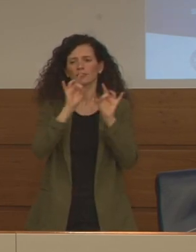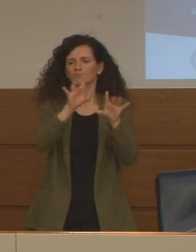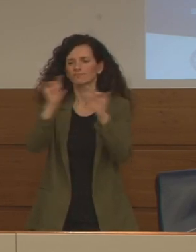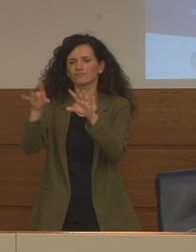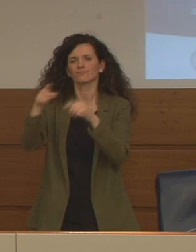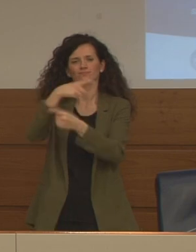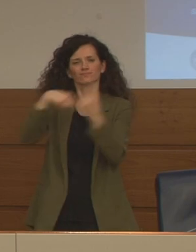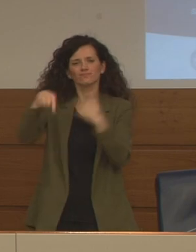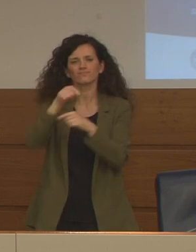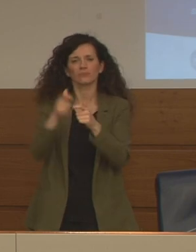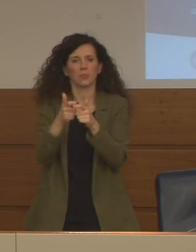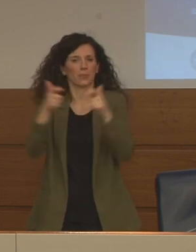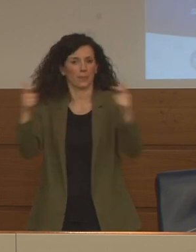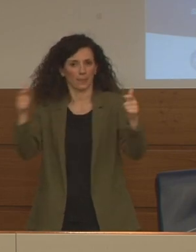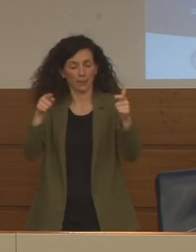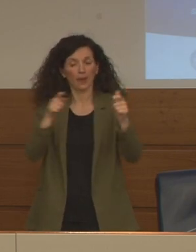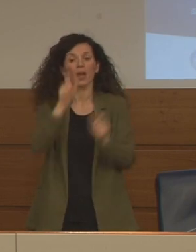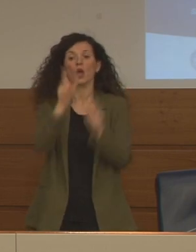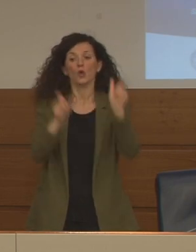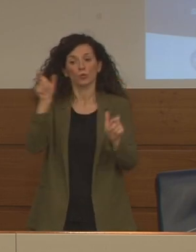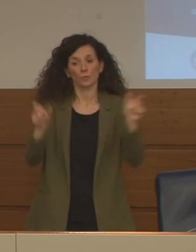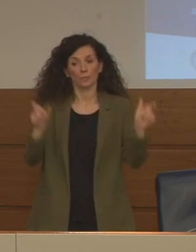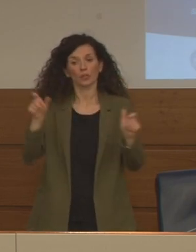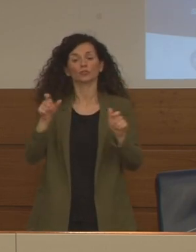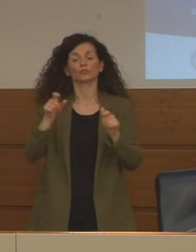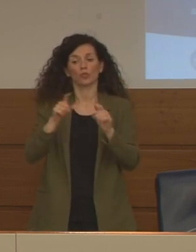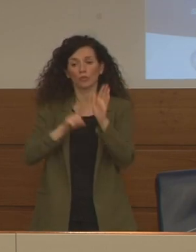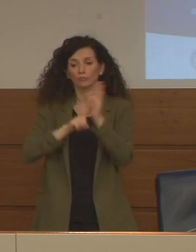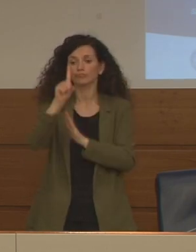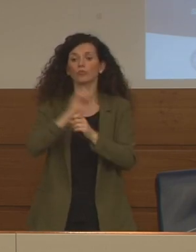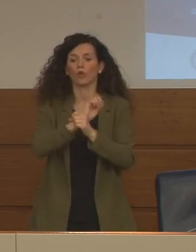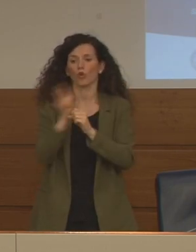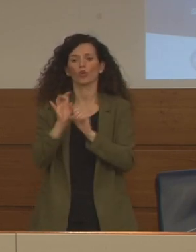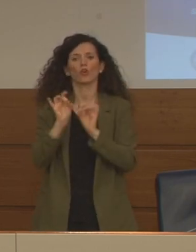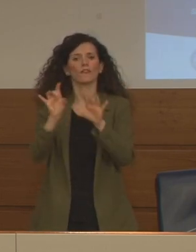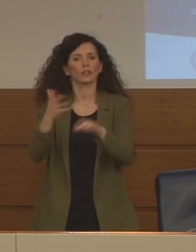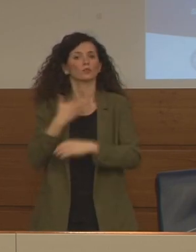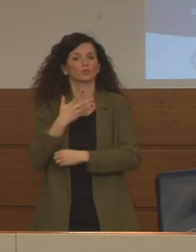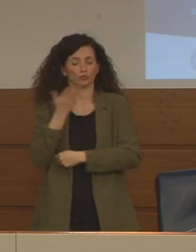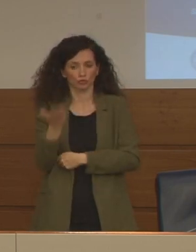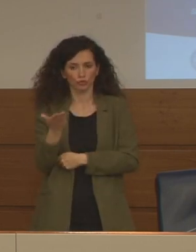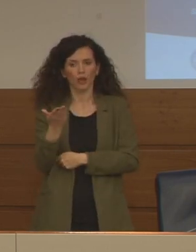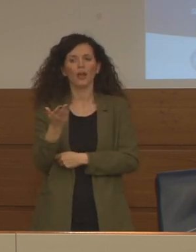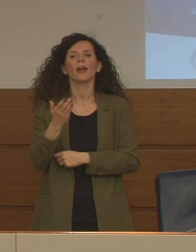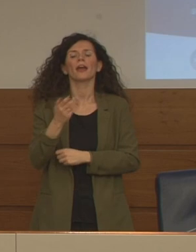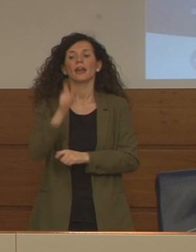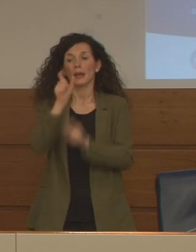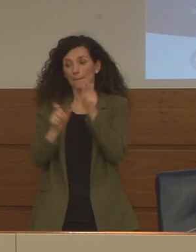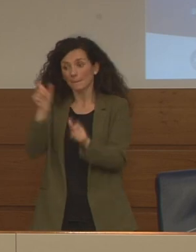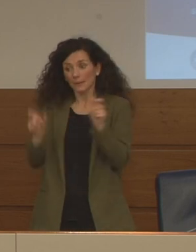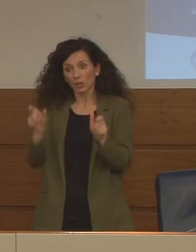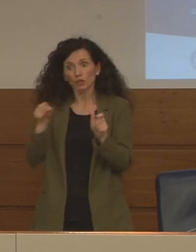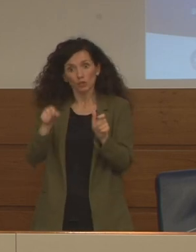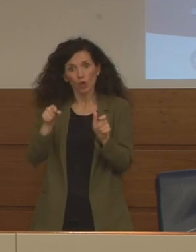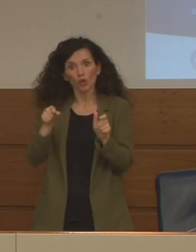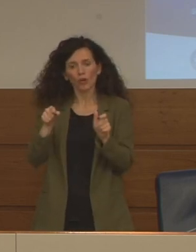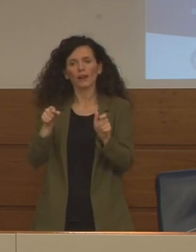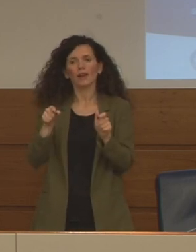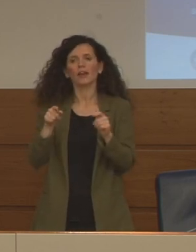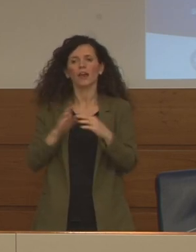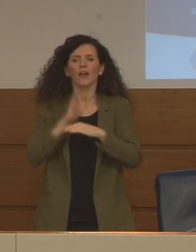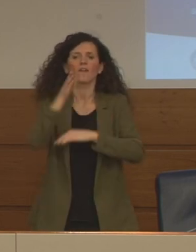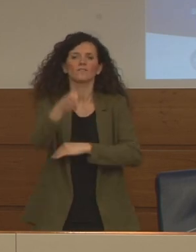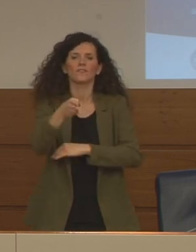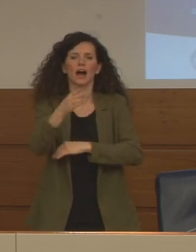e nella numero di persone positive ma soprattutto nel numero di persone che poi si rivolgono a i servizi sanitari